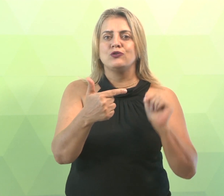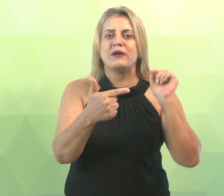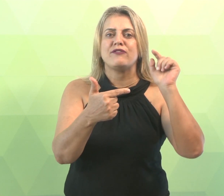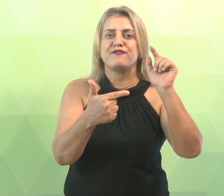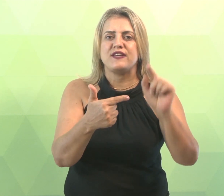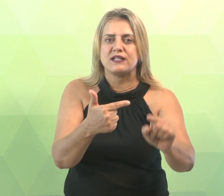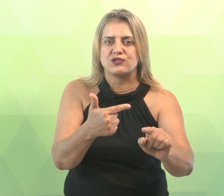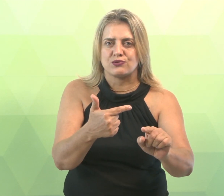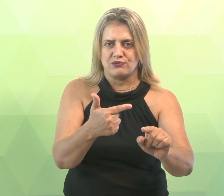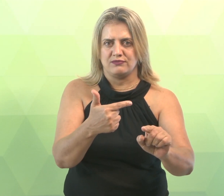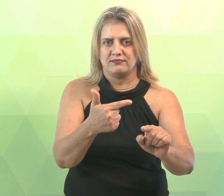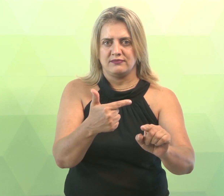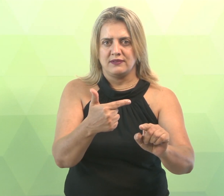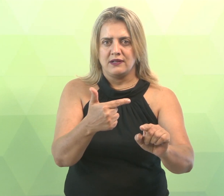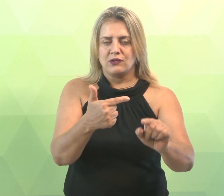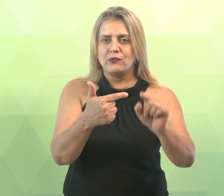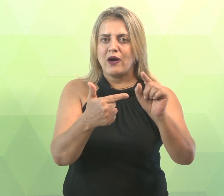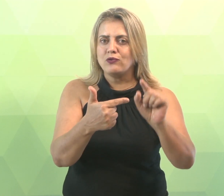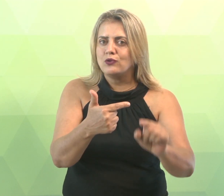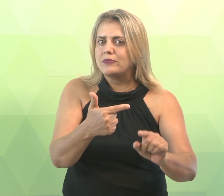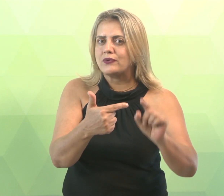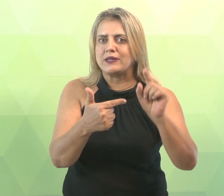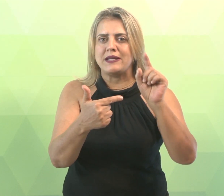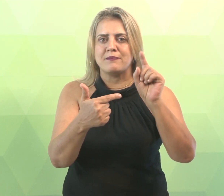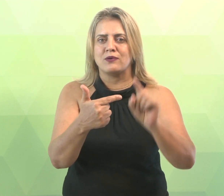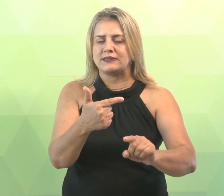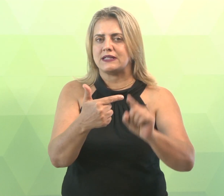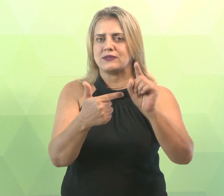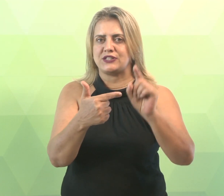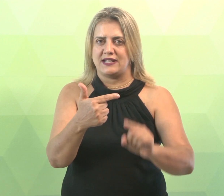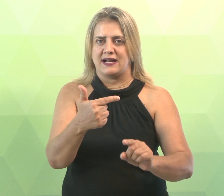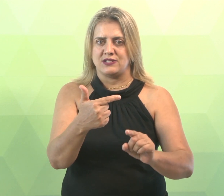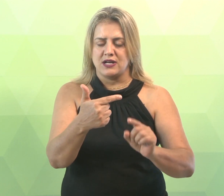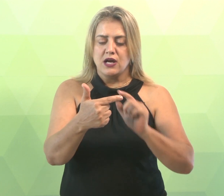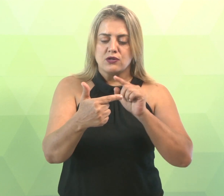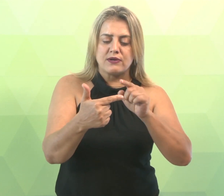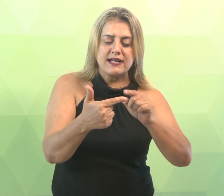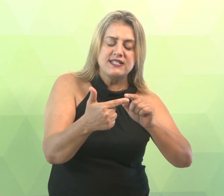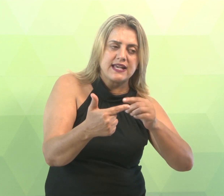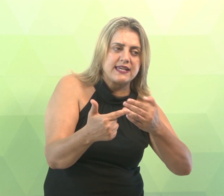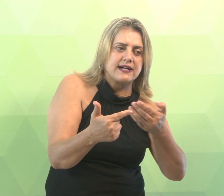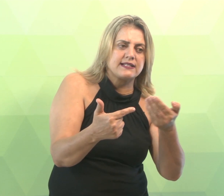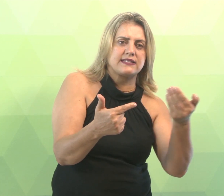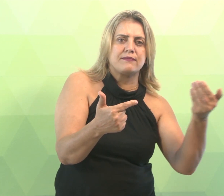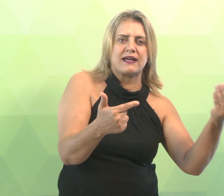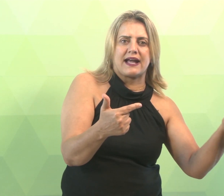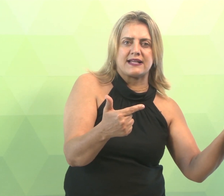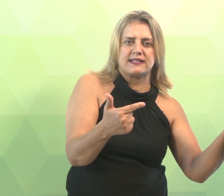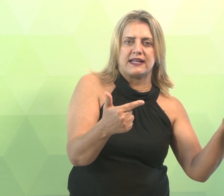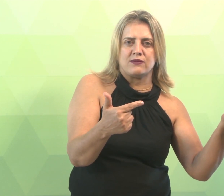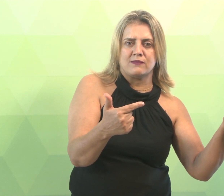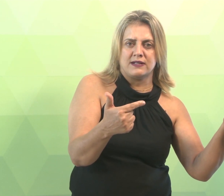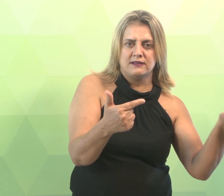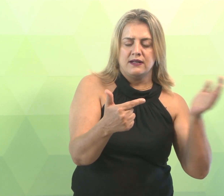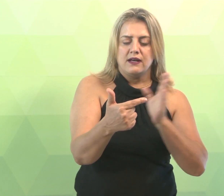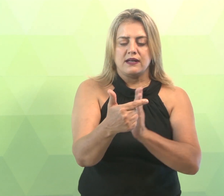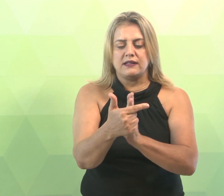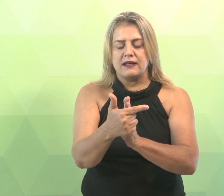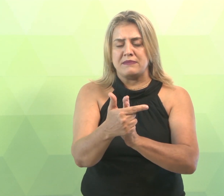número fixo. Não é um número que demonstra quantidade. Não quer dizer que antes da minha casa tem uma, e a minha